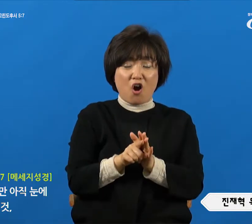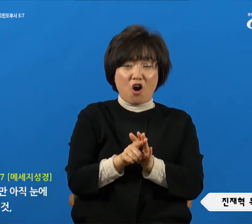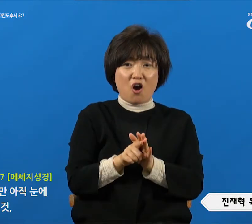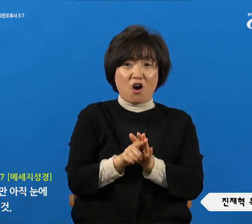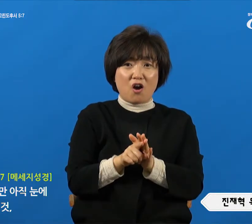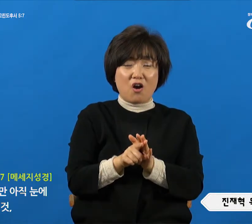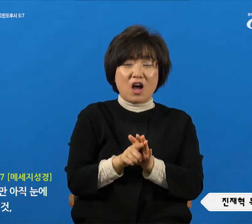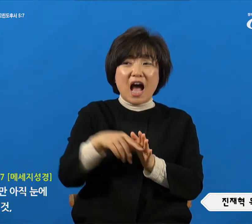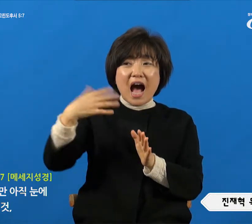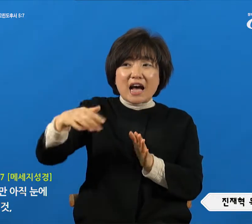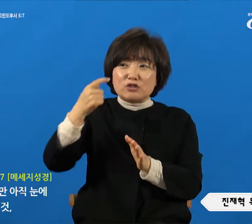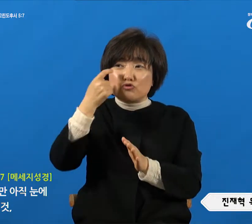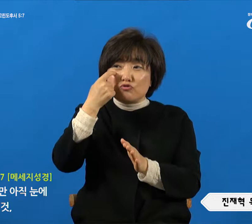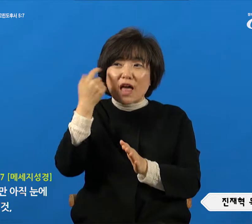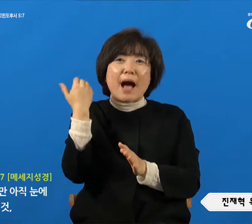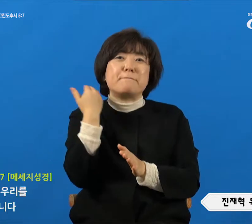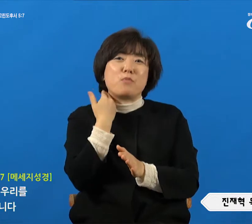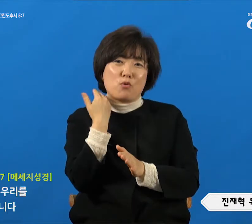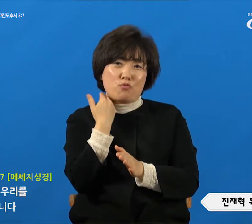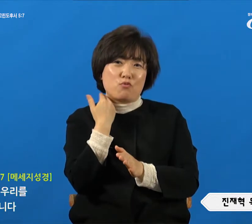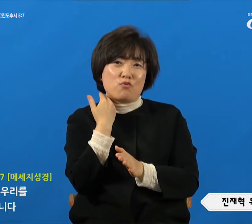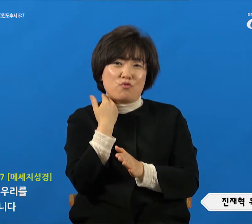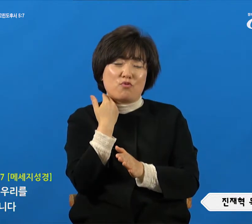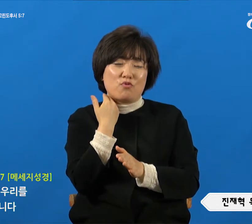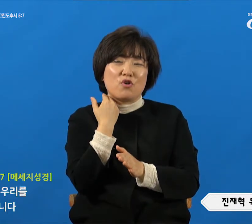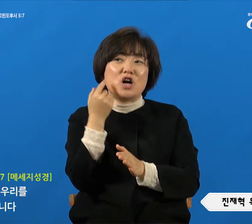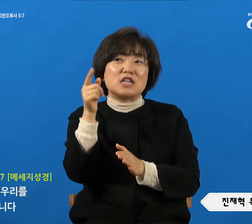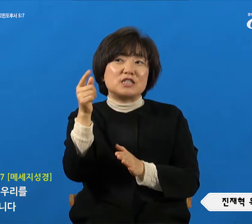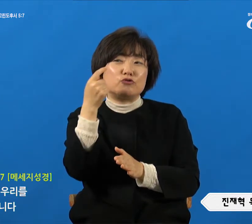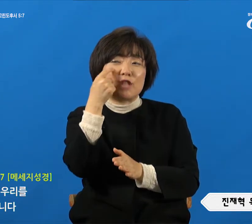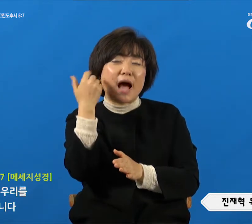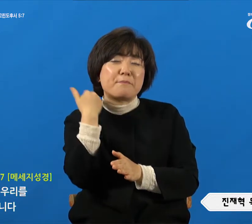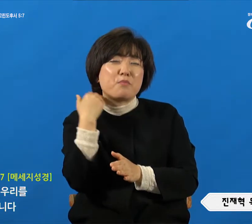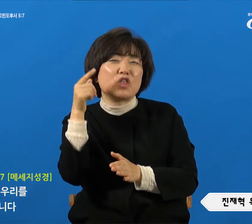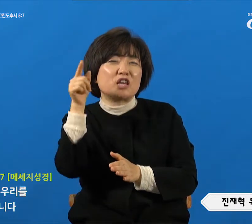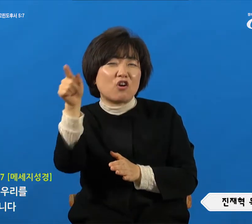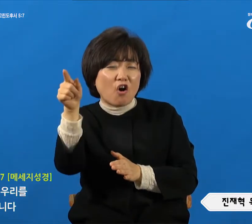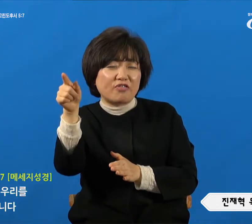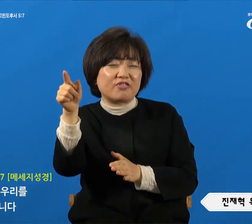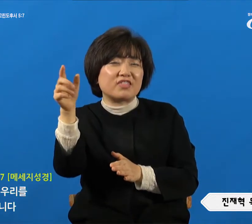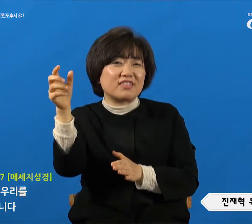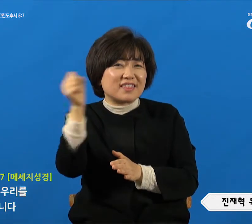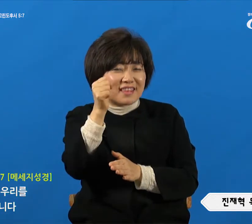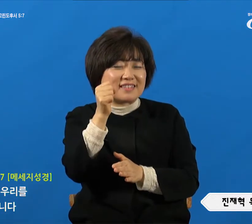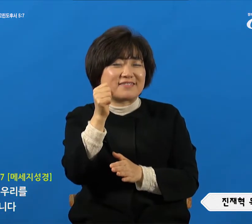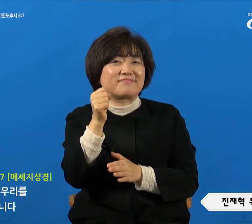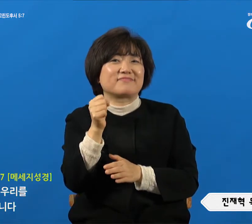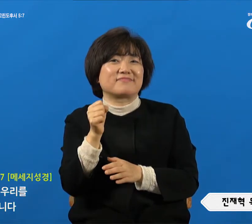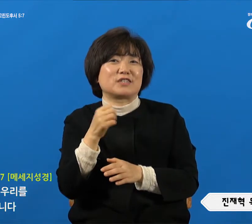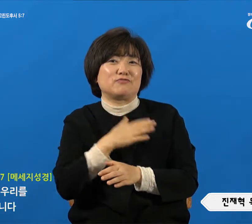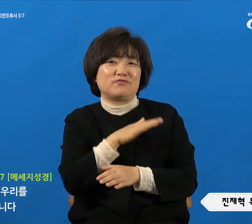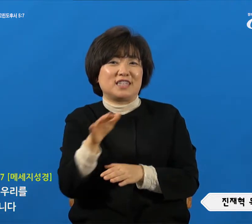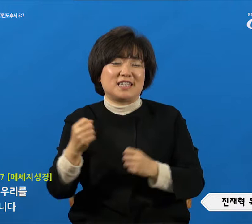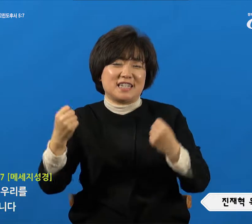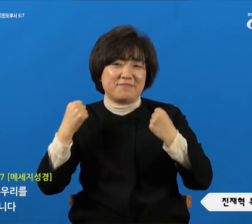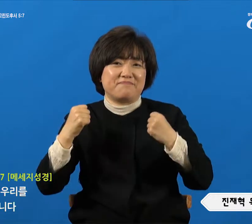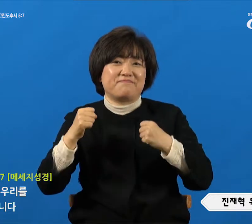믿지만 아직 눈에 보이지 않는 것, 바로 그것이 우리를 전진하게